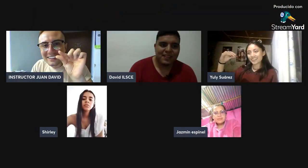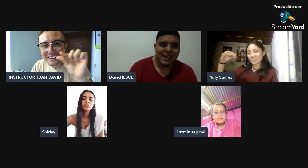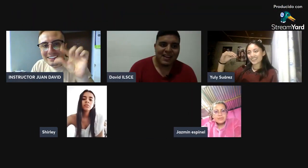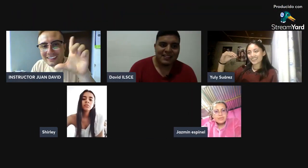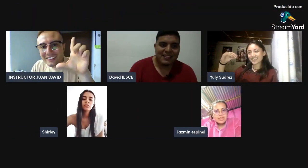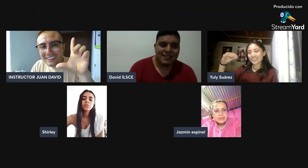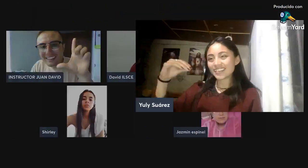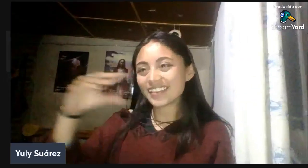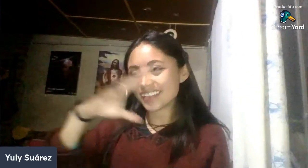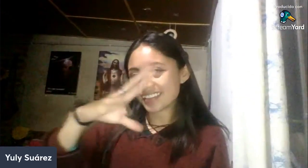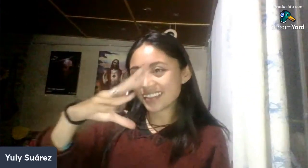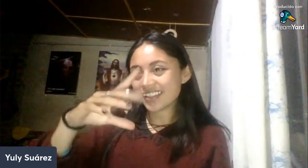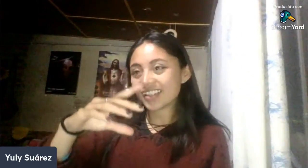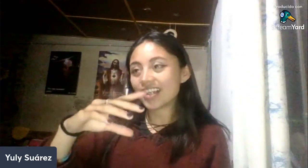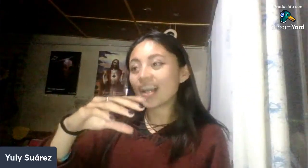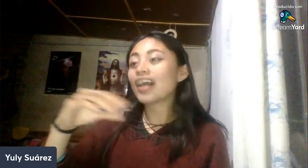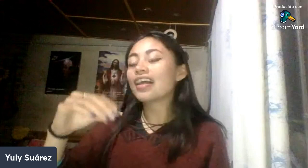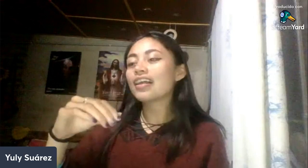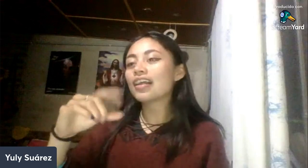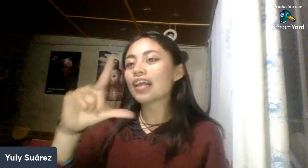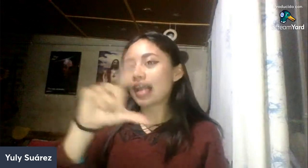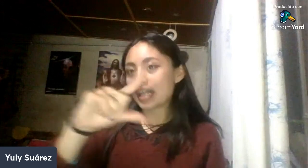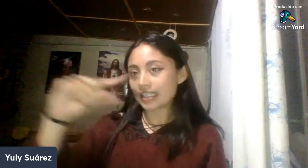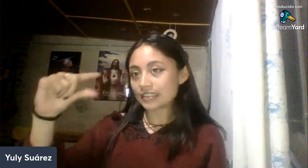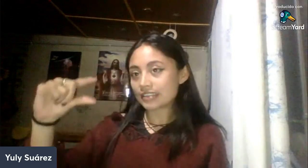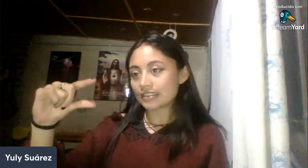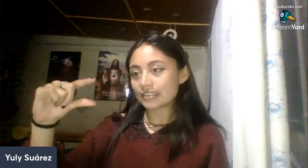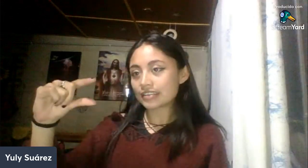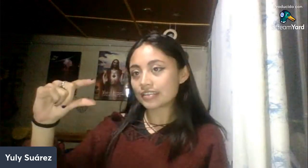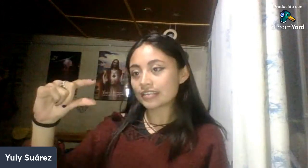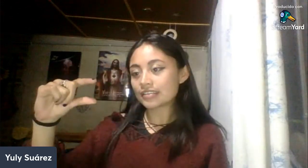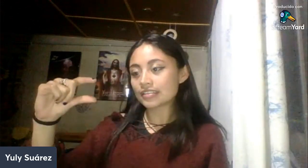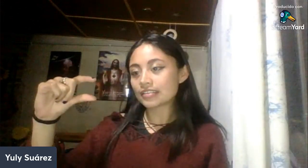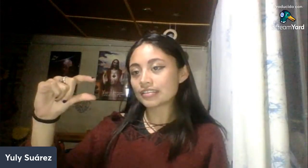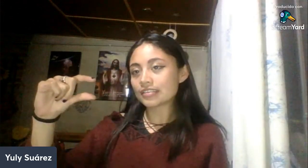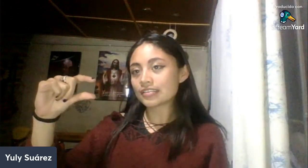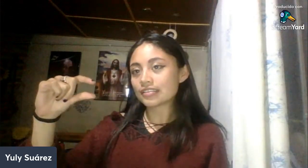Ah, sí, pulpo. Dale.